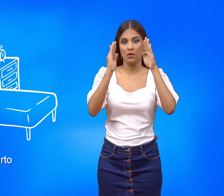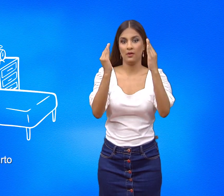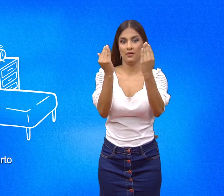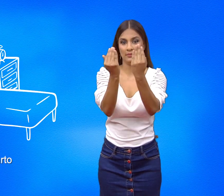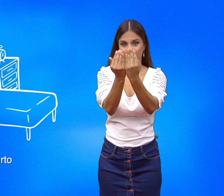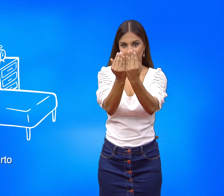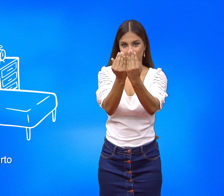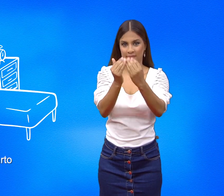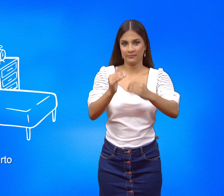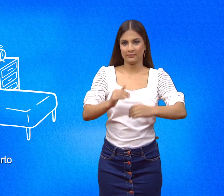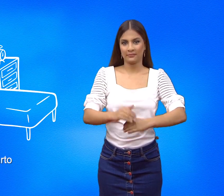cuarto